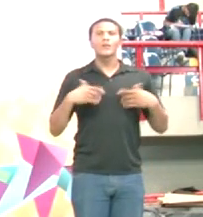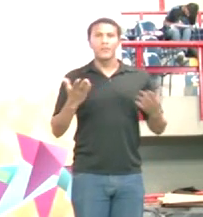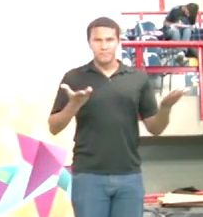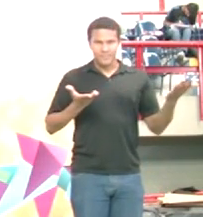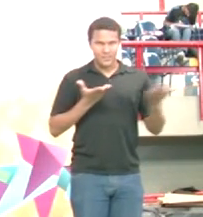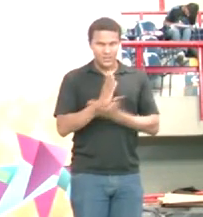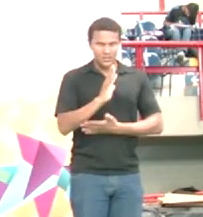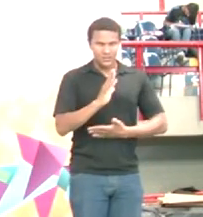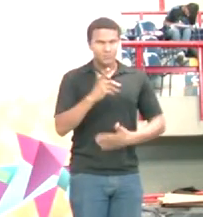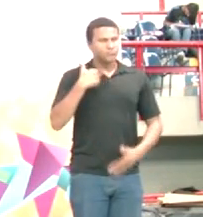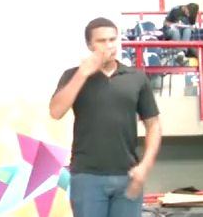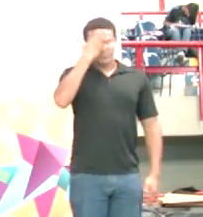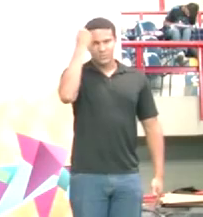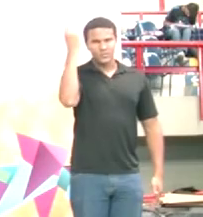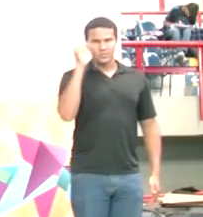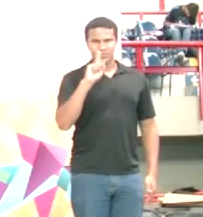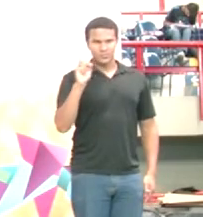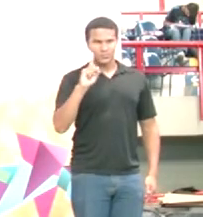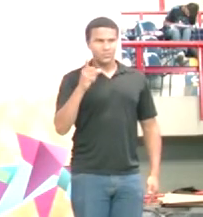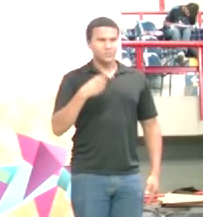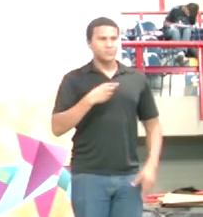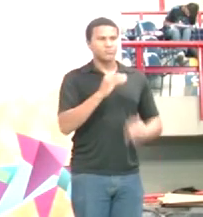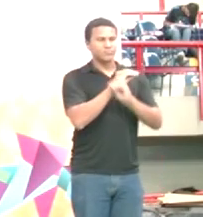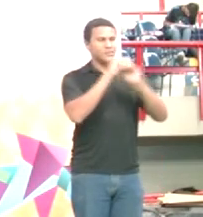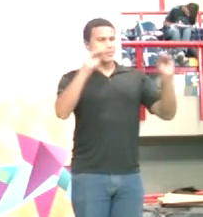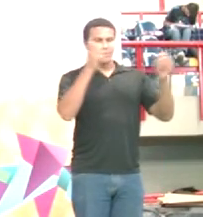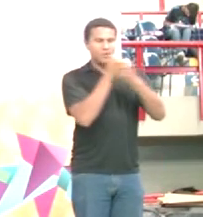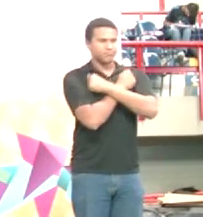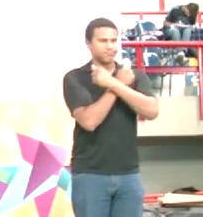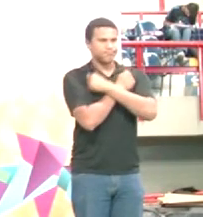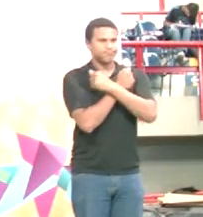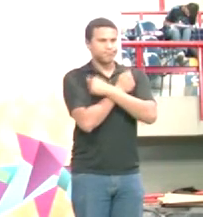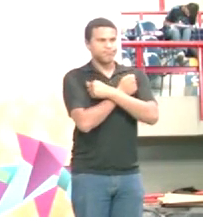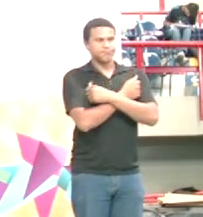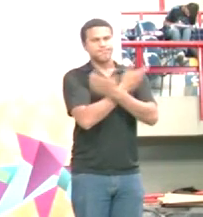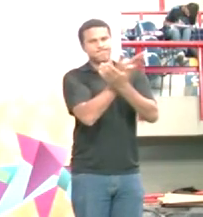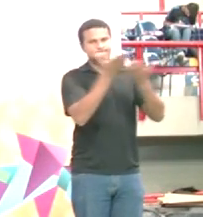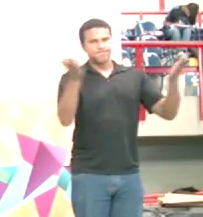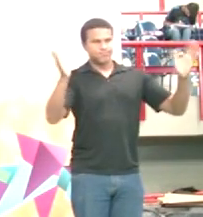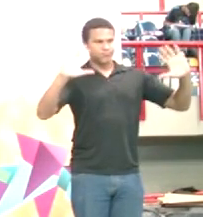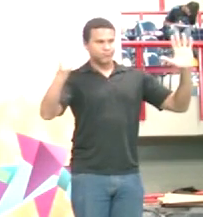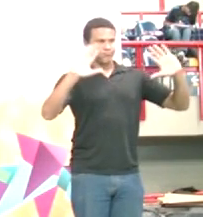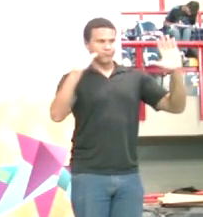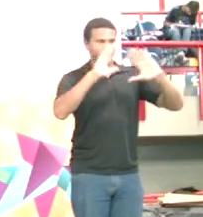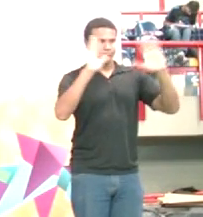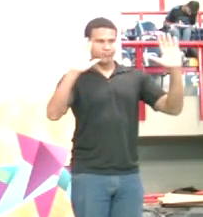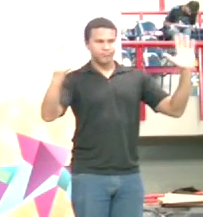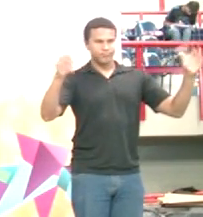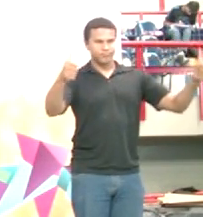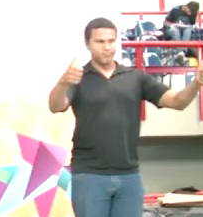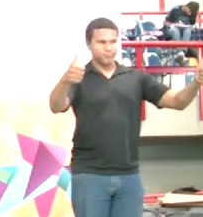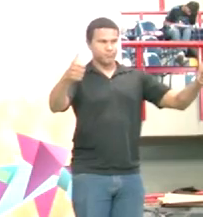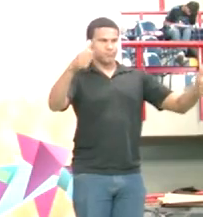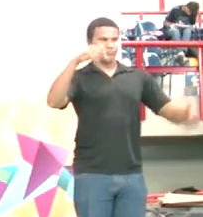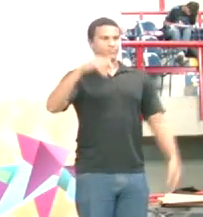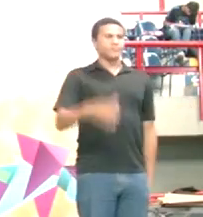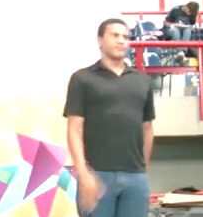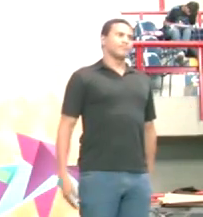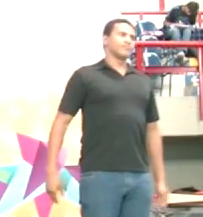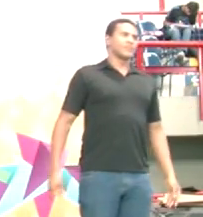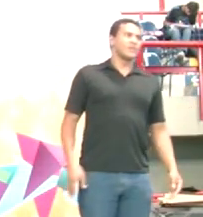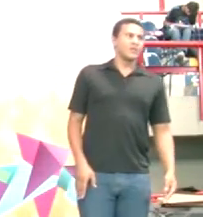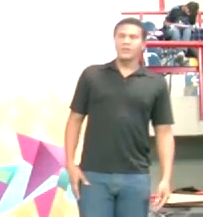passar. Não esqueça isso. Um beijo, um abraço, um queijo amasso. Até a próxima. Valeu.